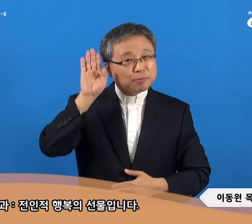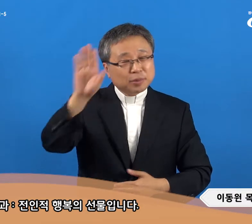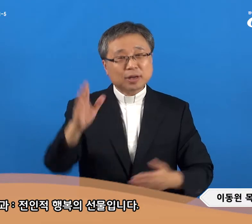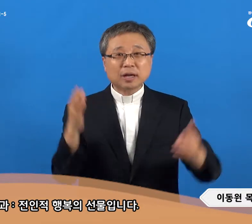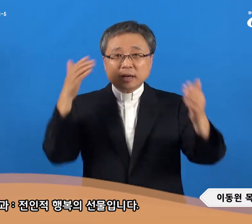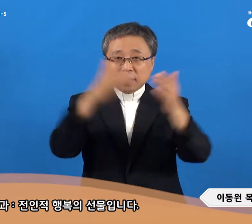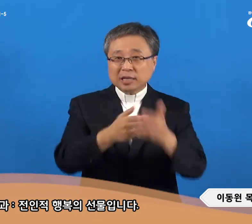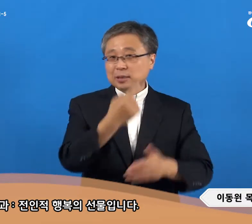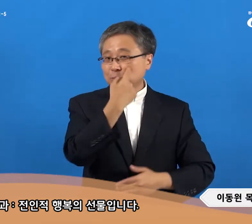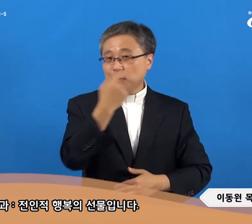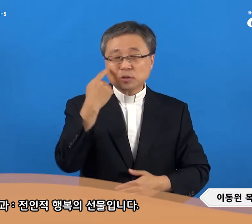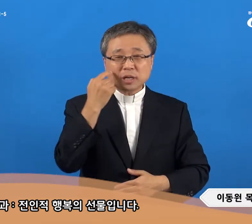있는 선물은 못 됩니다.